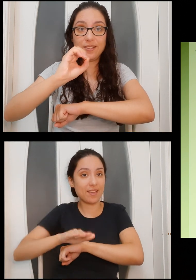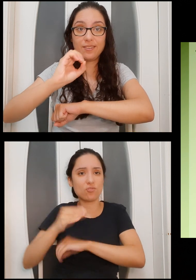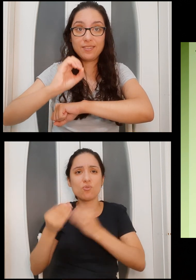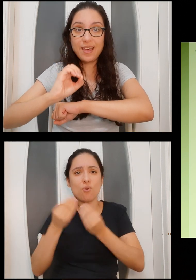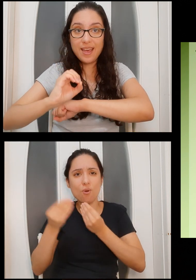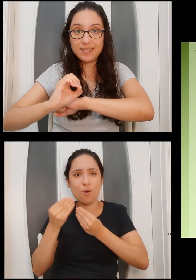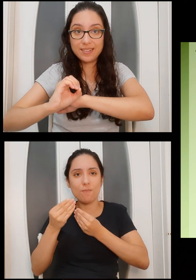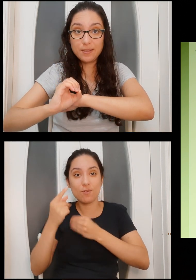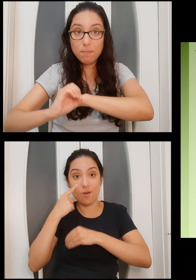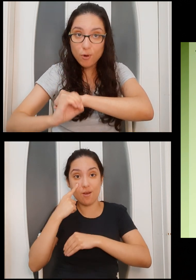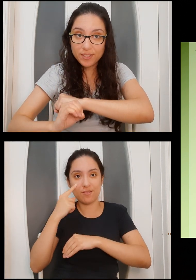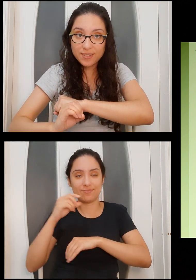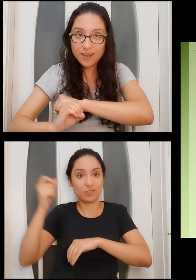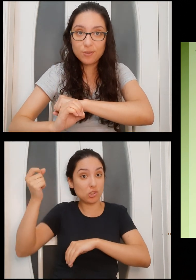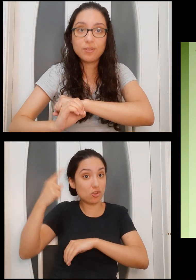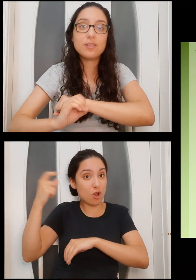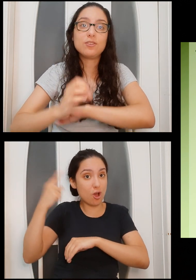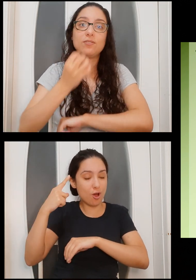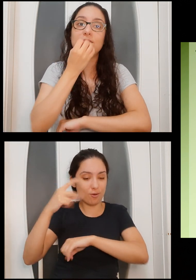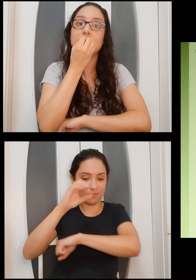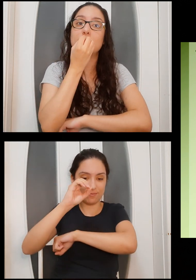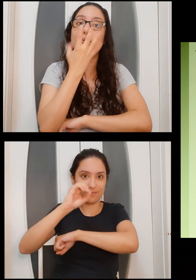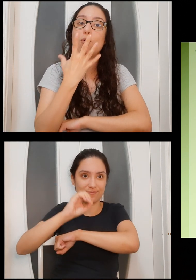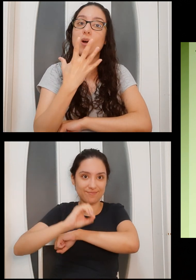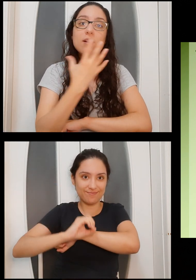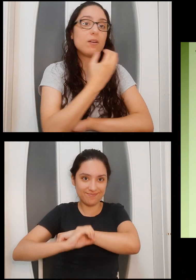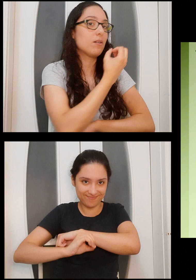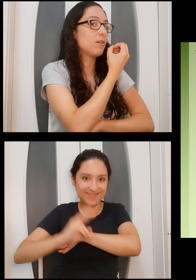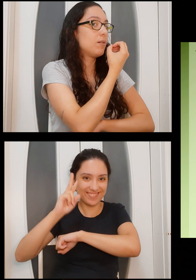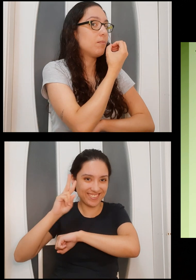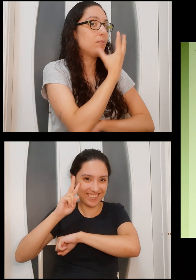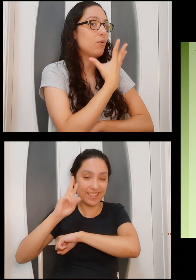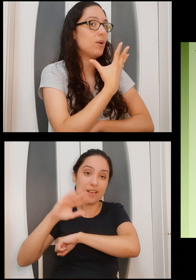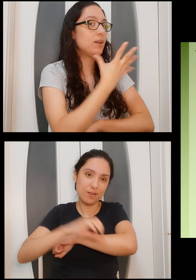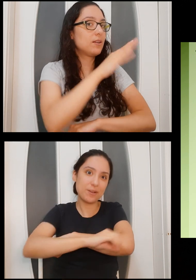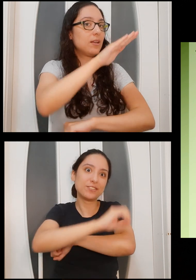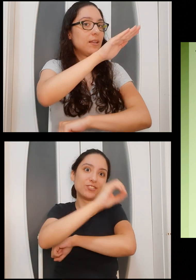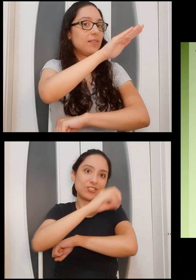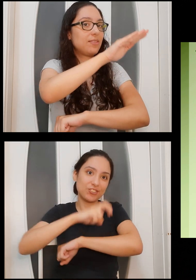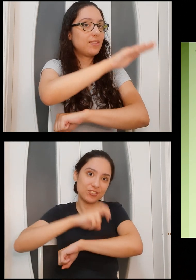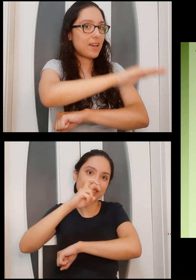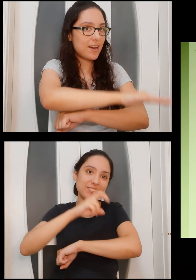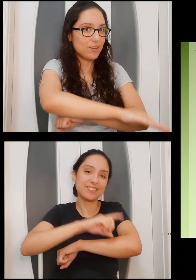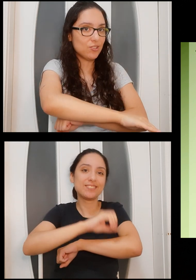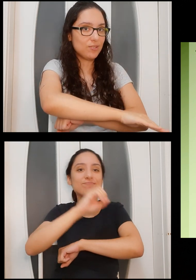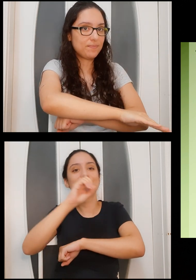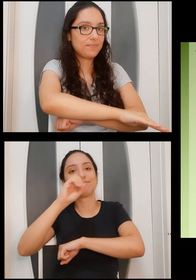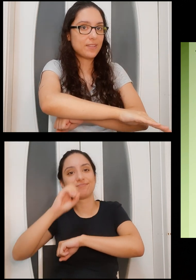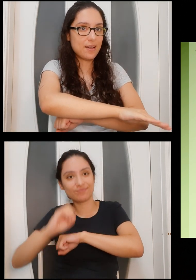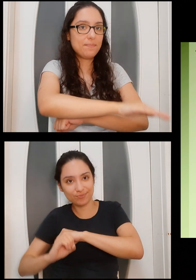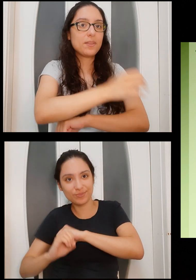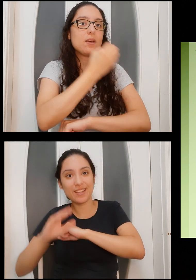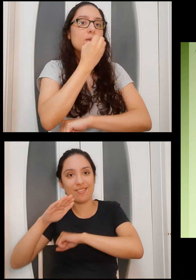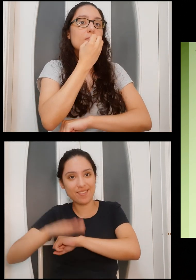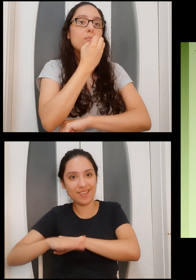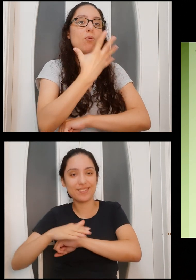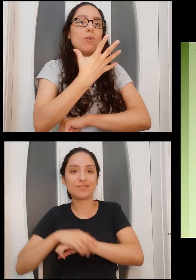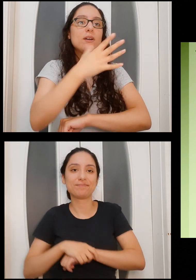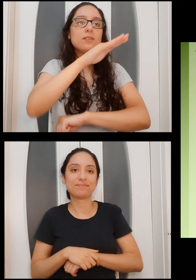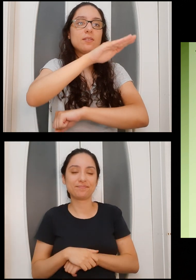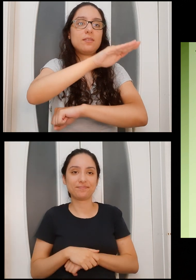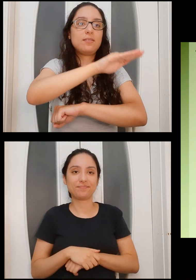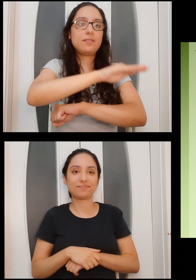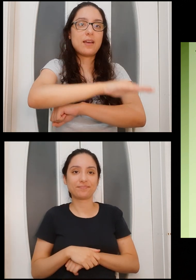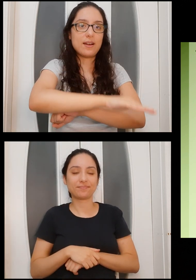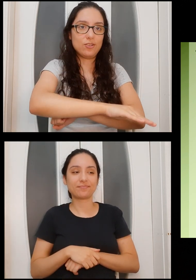tarde? Ele desce, ele se põe, certo? Então a gente vai fazer boa, ó, boa tarde, tá?